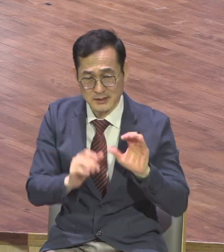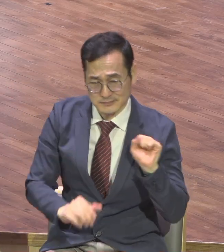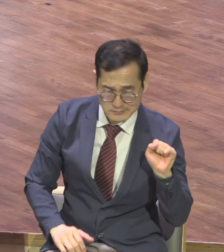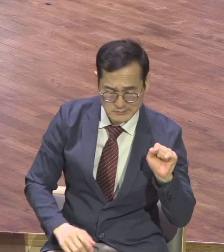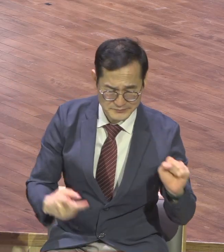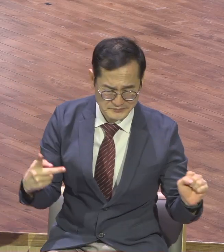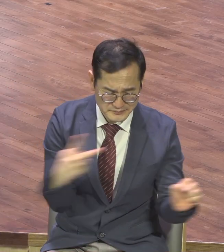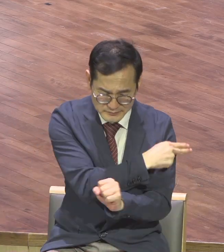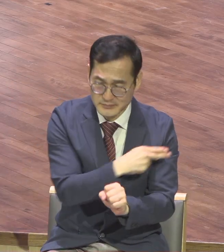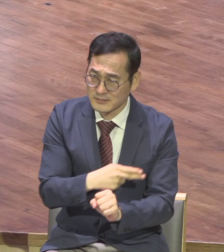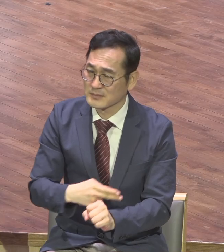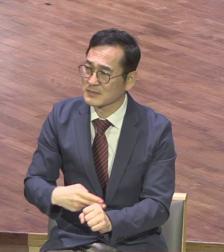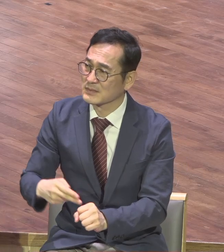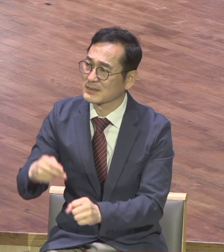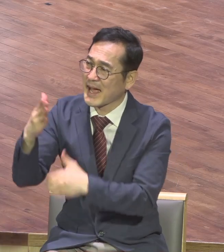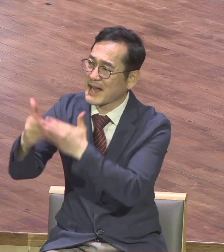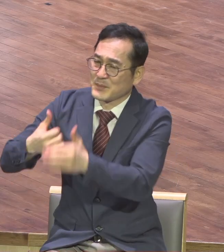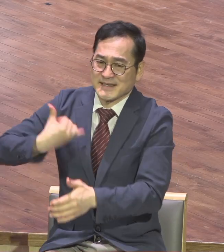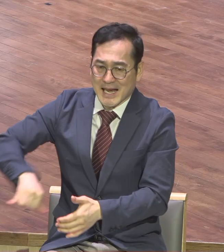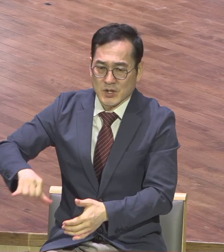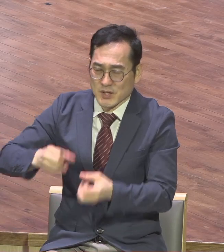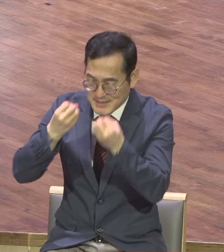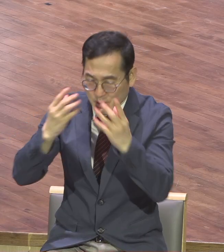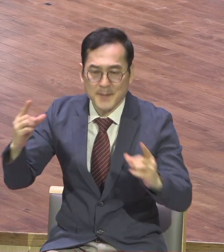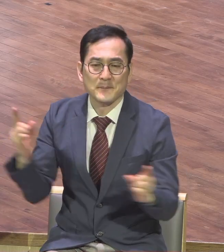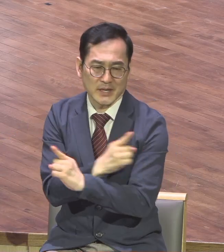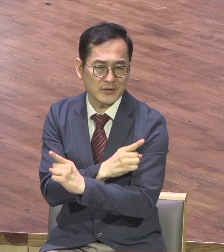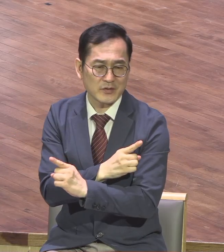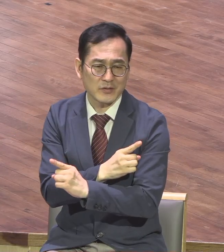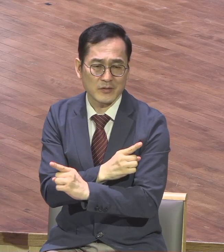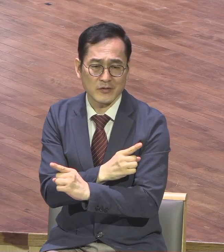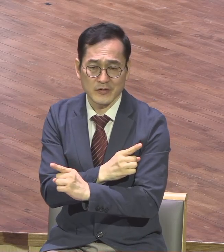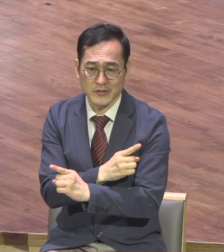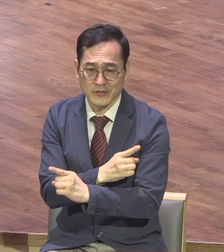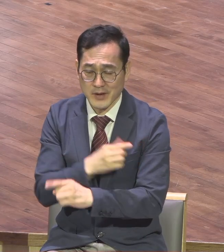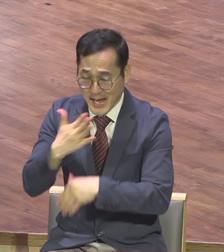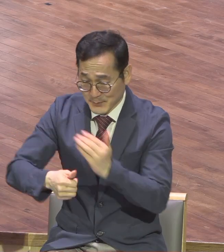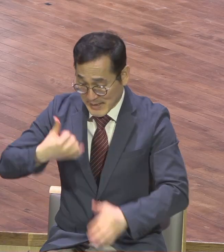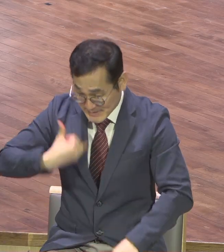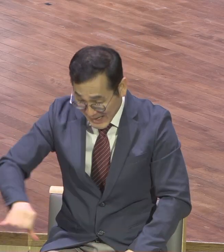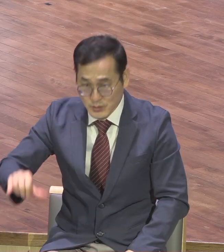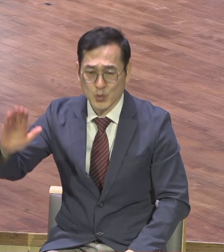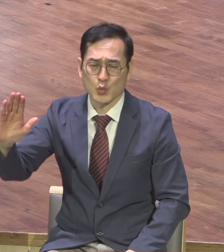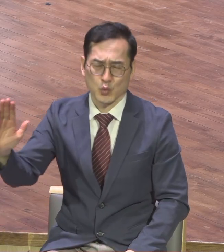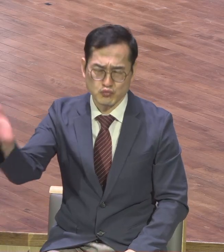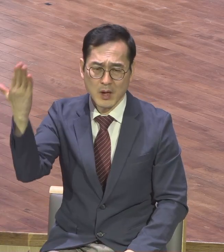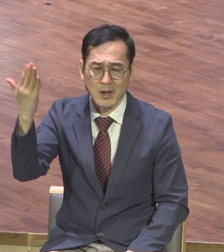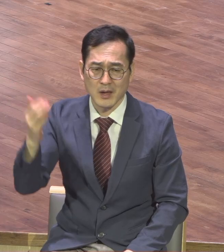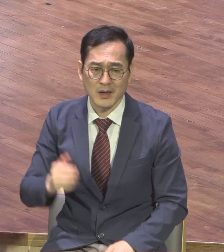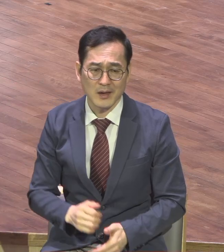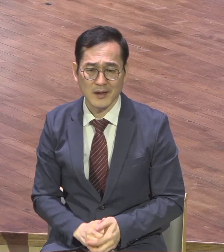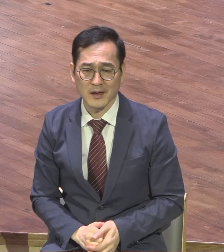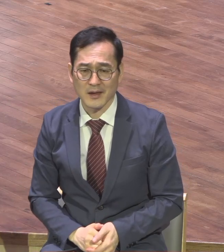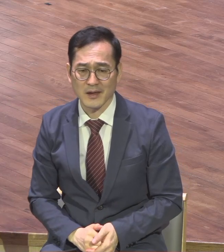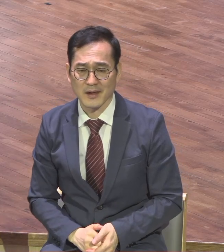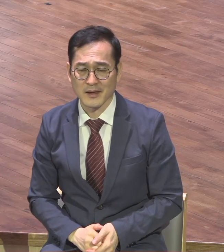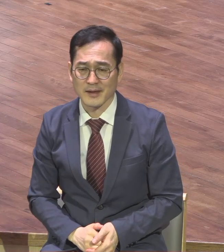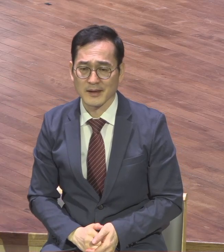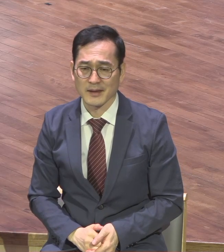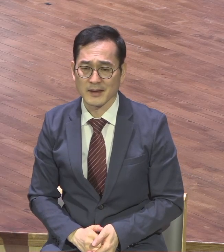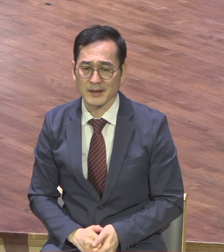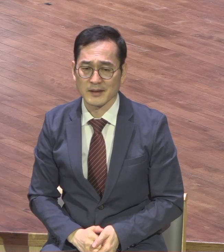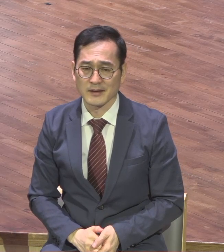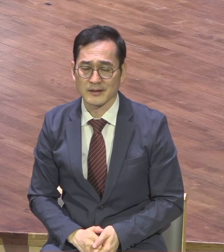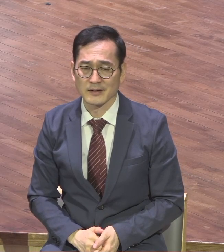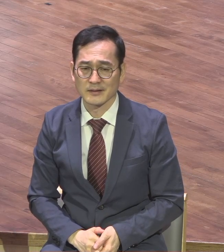재창조되었다. 여러분, 재창조된 인물들이에요. 어? 여러분 김씨 이씨박 씨 집에서 태어난